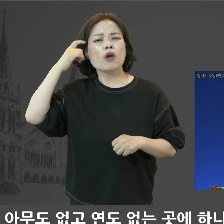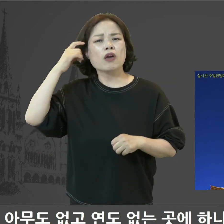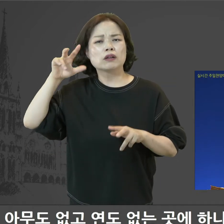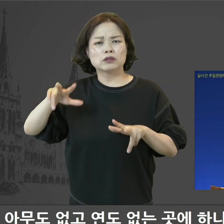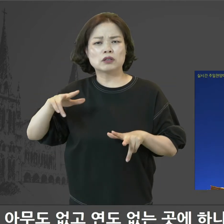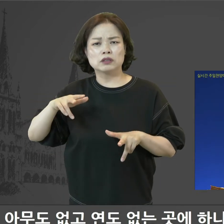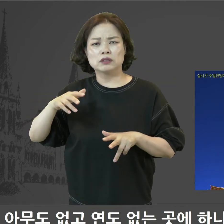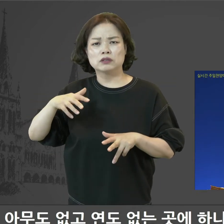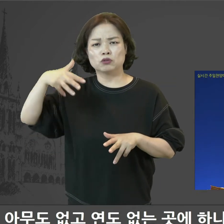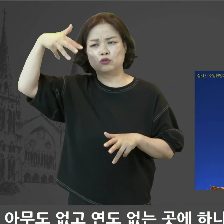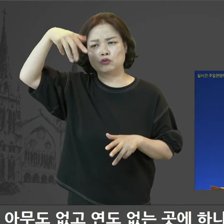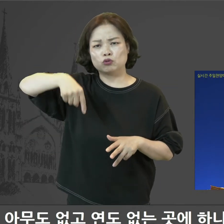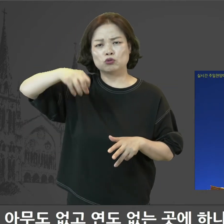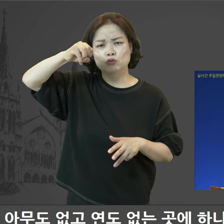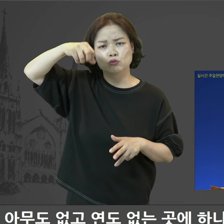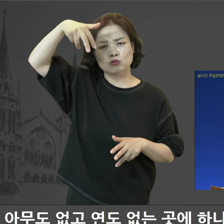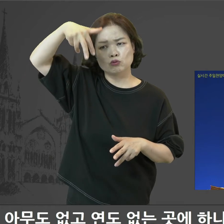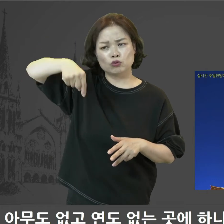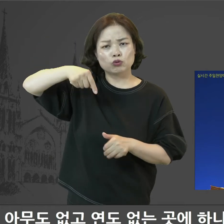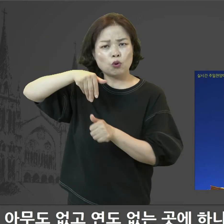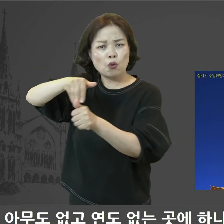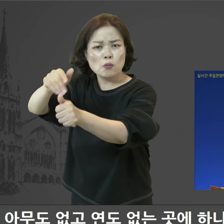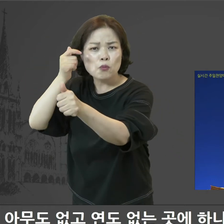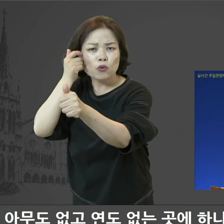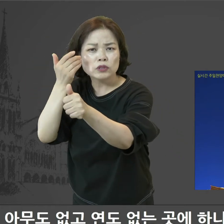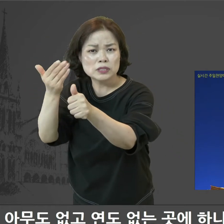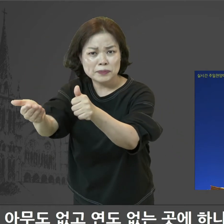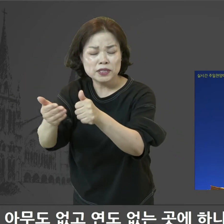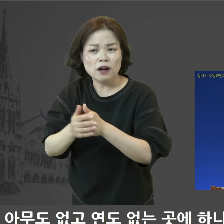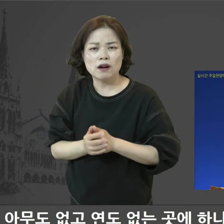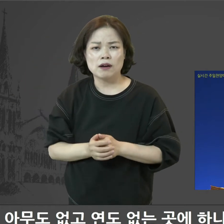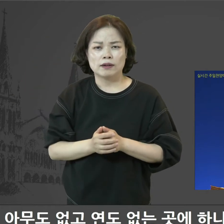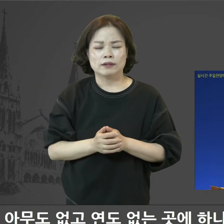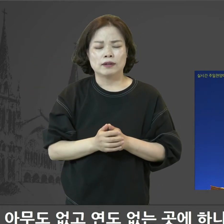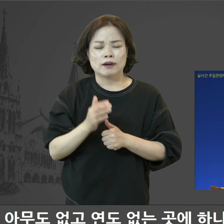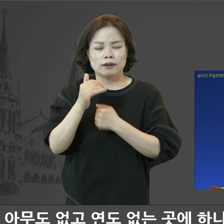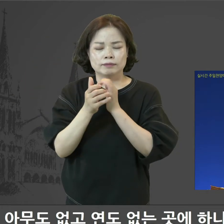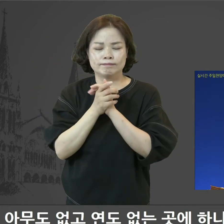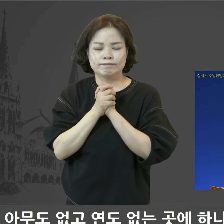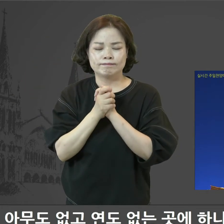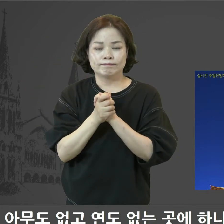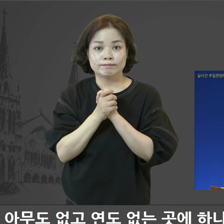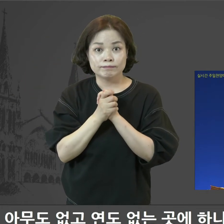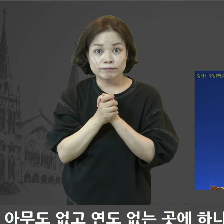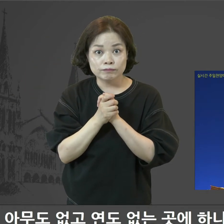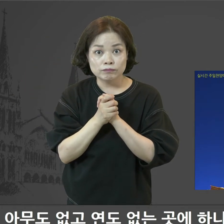지금 저를 저 충주로 보내십니까? 이렇게 하나님께 기도를 했었습니다.